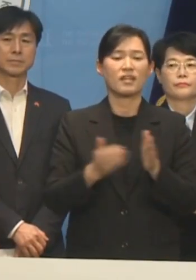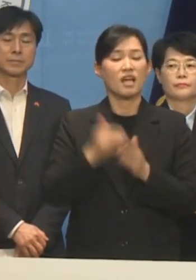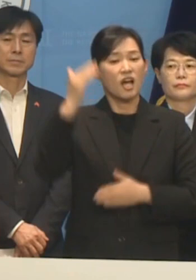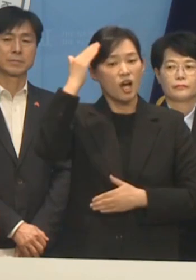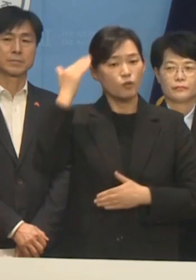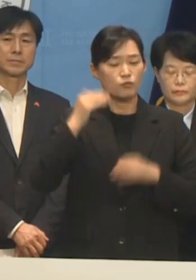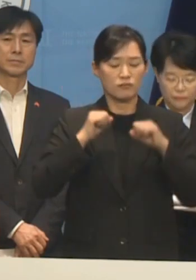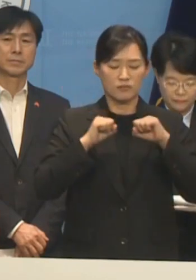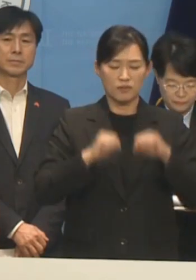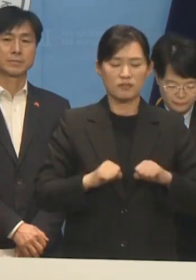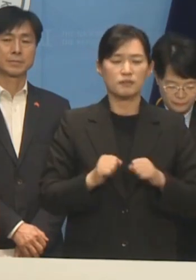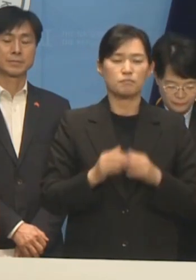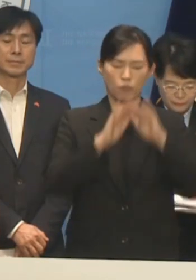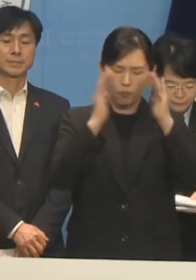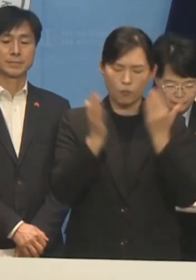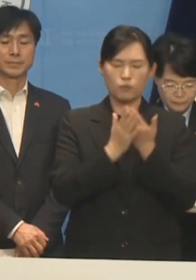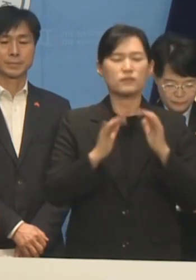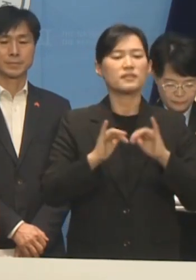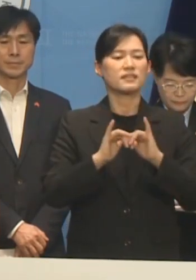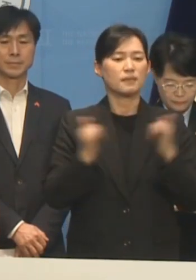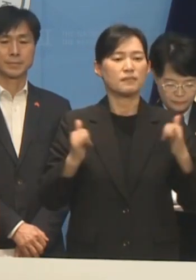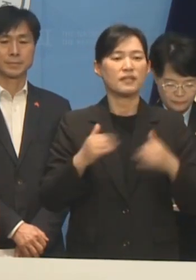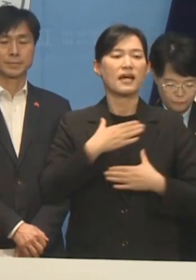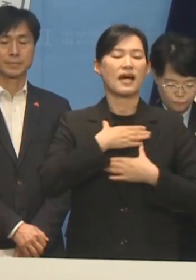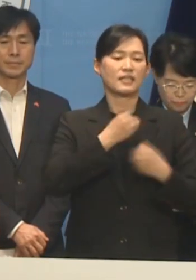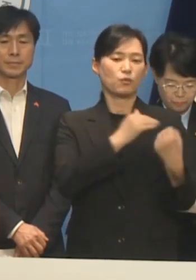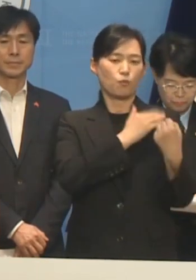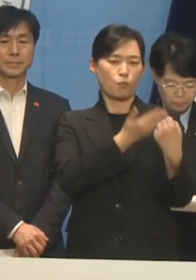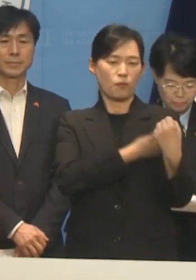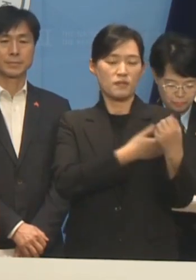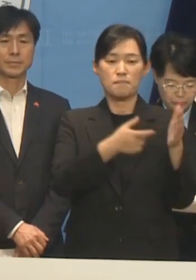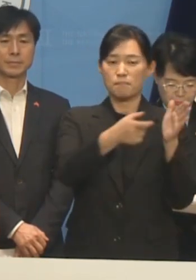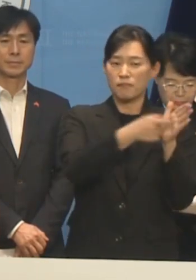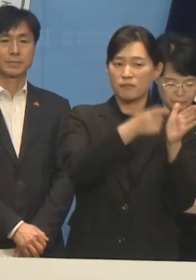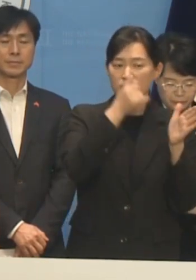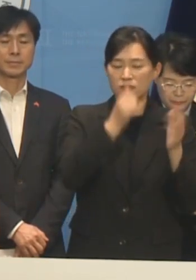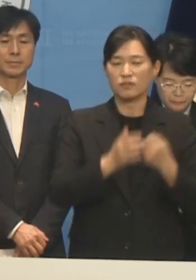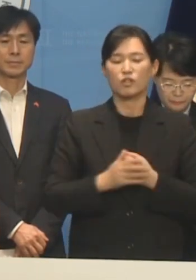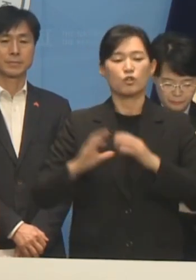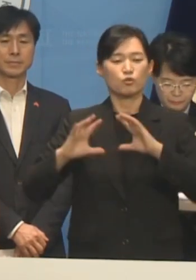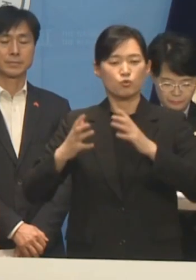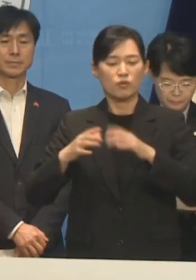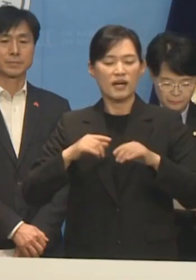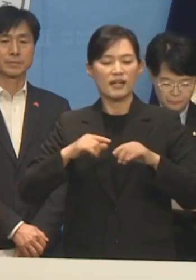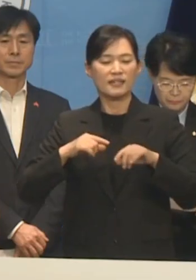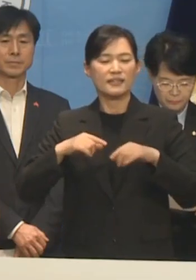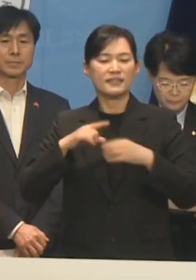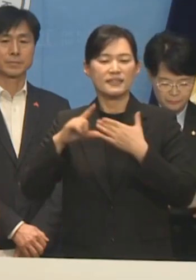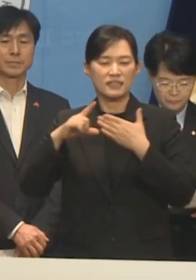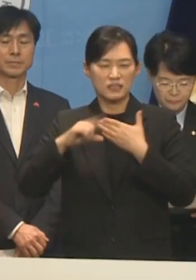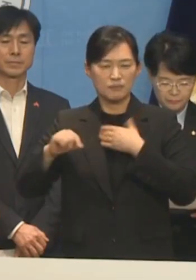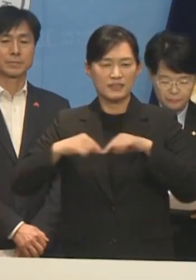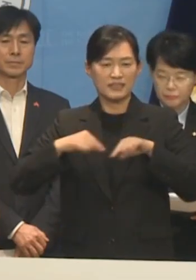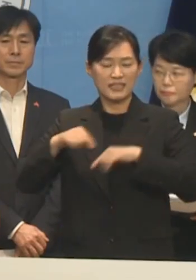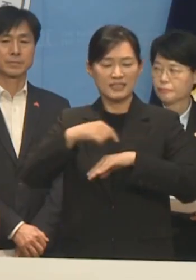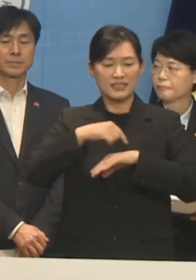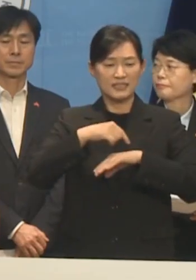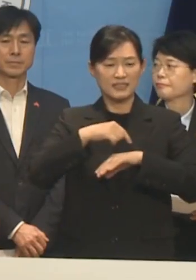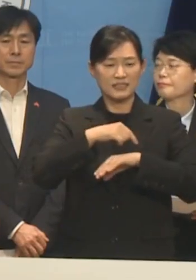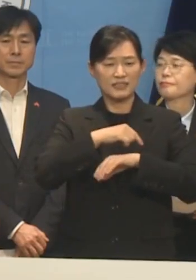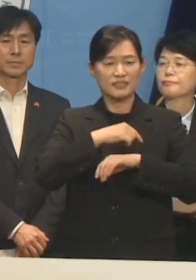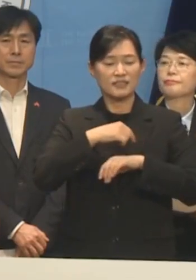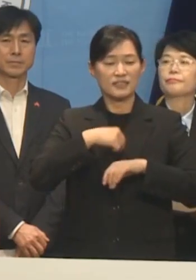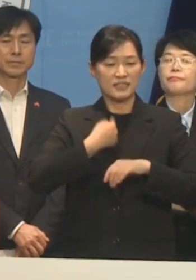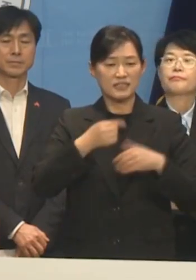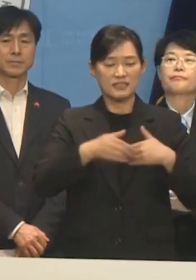대한민국에 거주하는 모든 사람들의 안전권을 명시하였고 국가 및 지방자치단체가 안전권을 수호하기